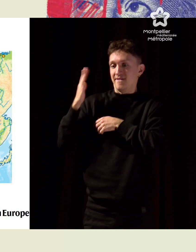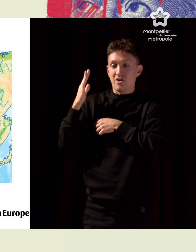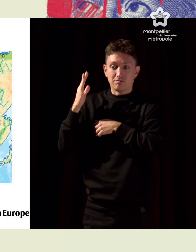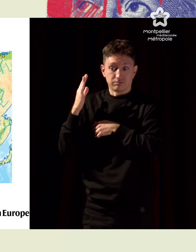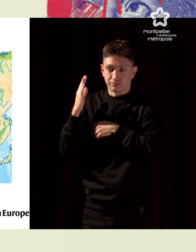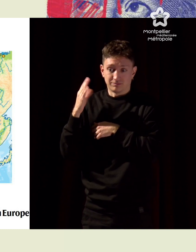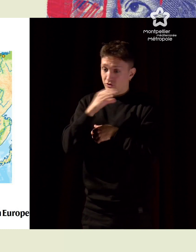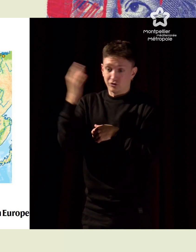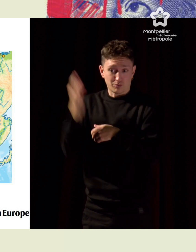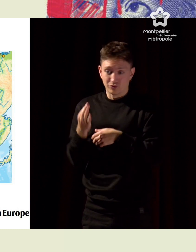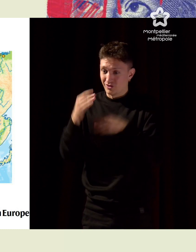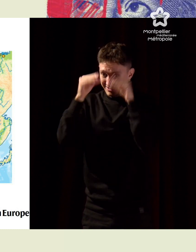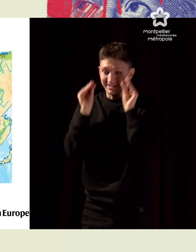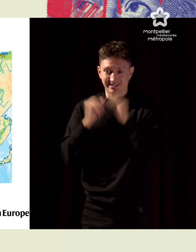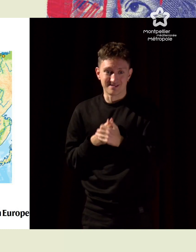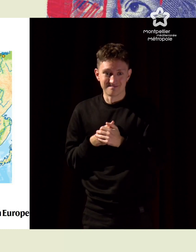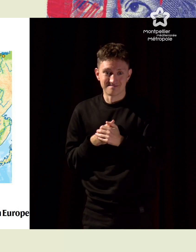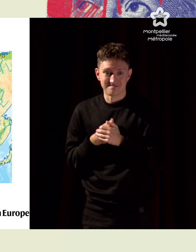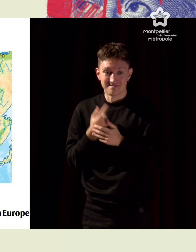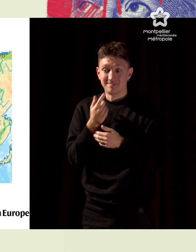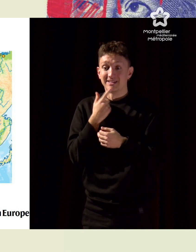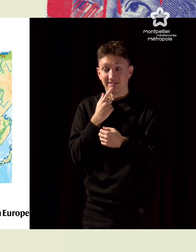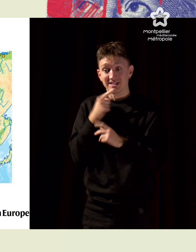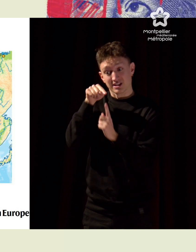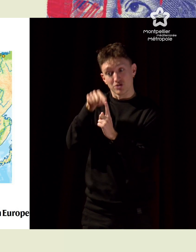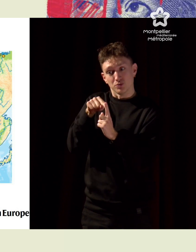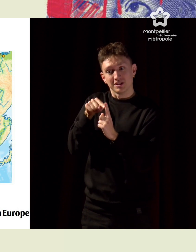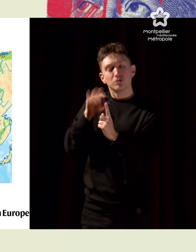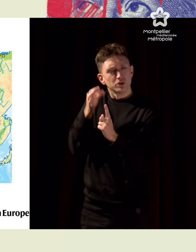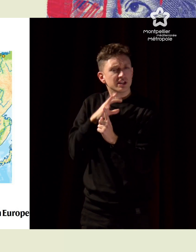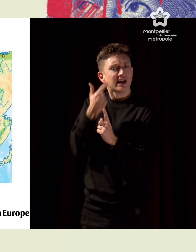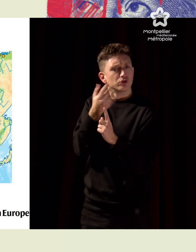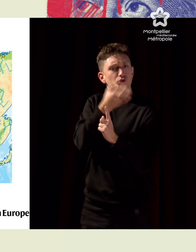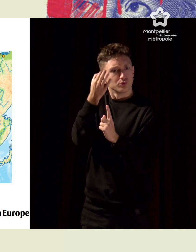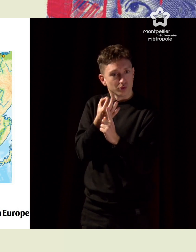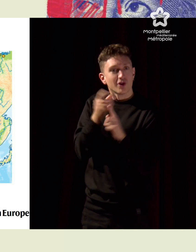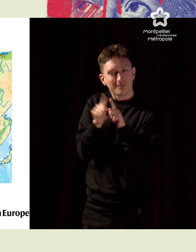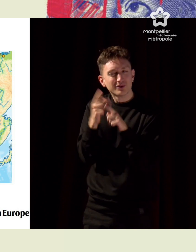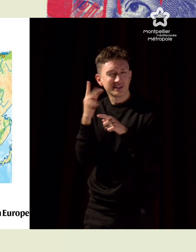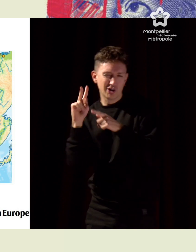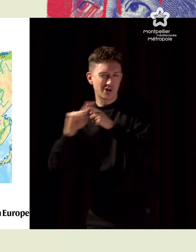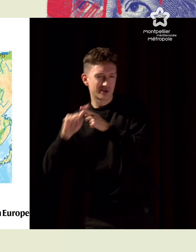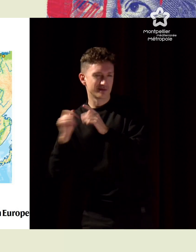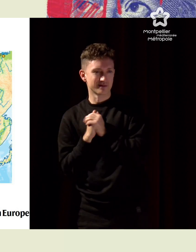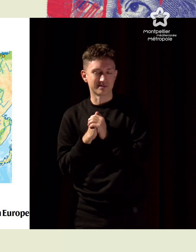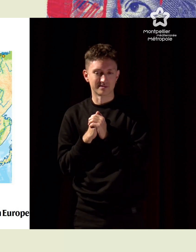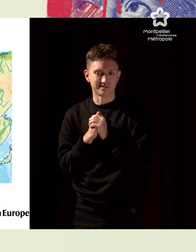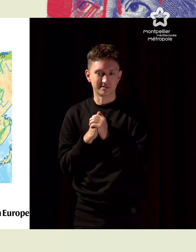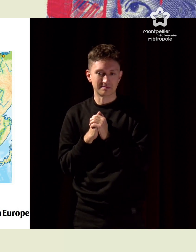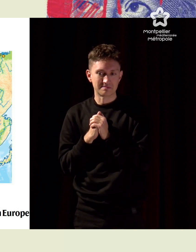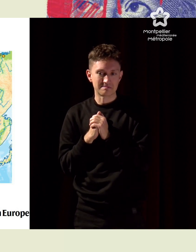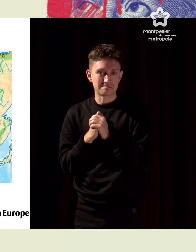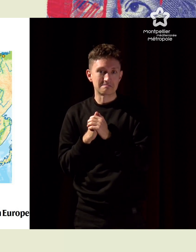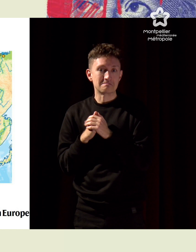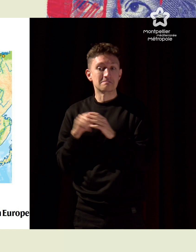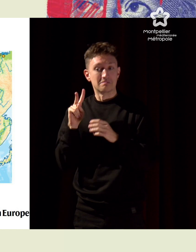dans son ADN, il avait les fameux 2%, mais il avait aussi d'autres bouts d'ADN de Néandertal. Pourtant, dans ces bouts